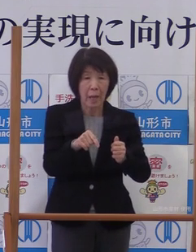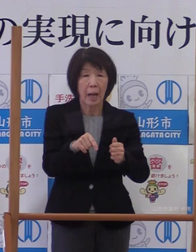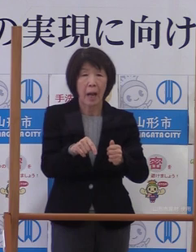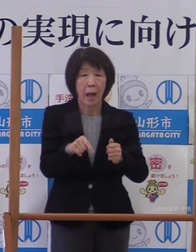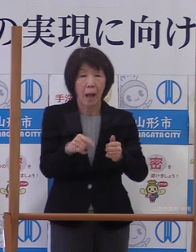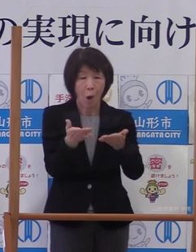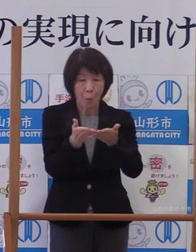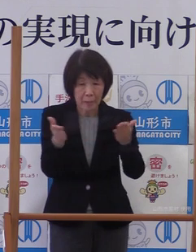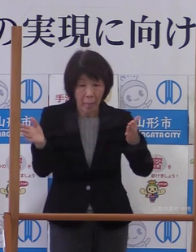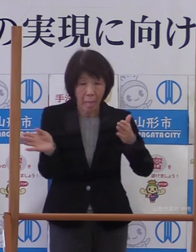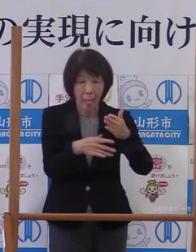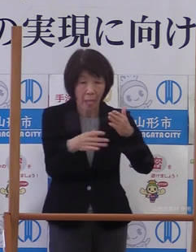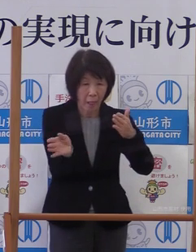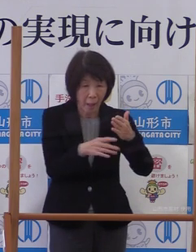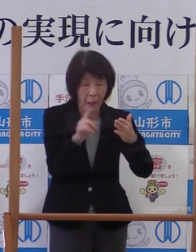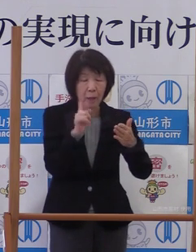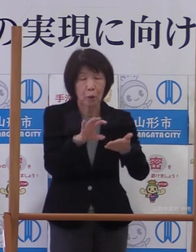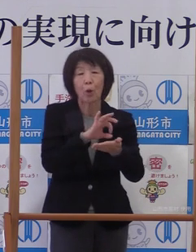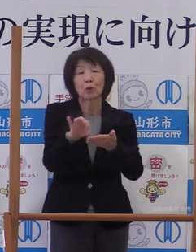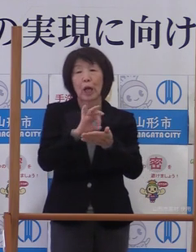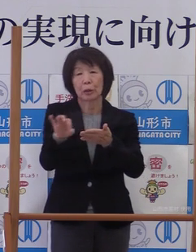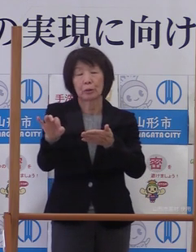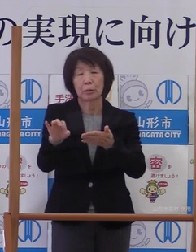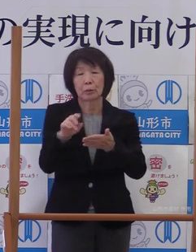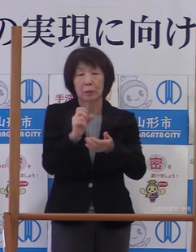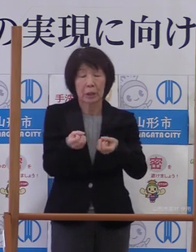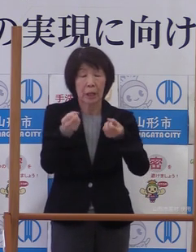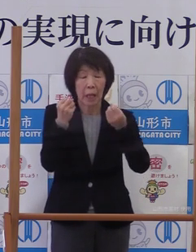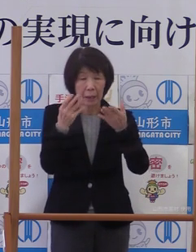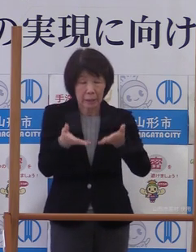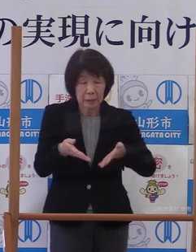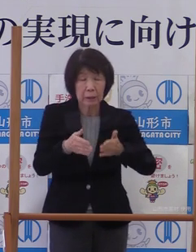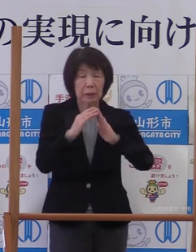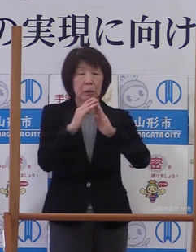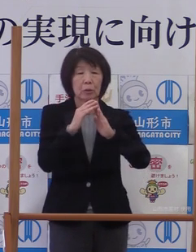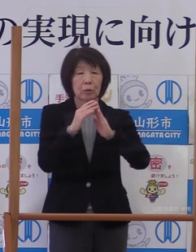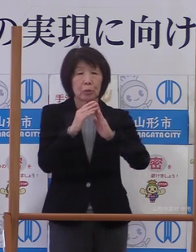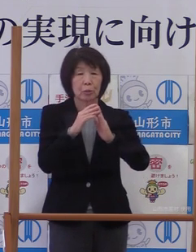き店舗を活用し、街中での新規創業出店を継続